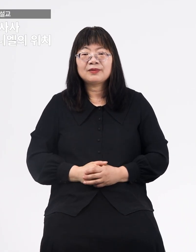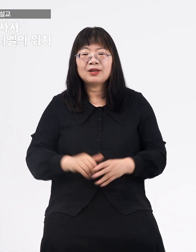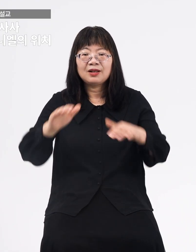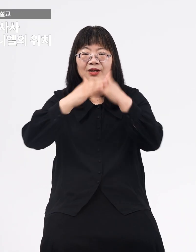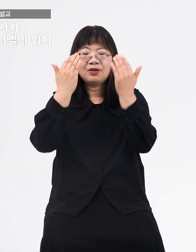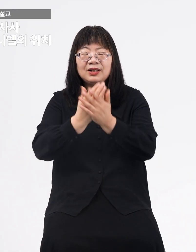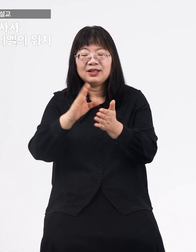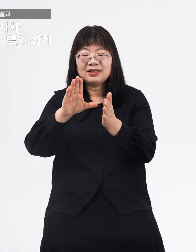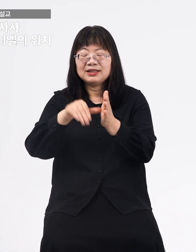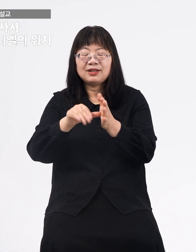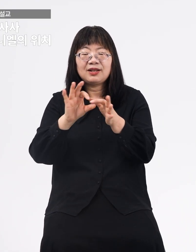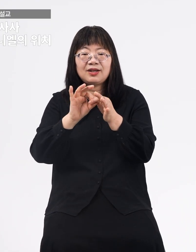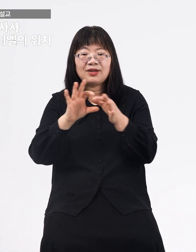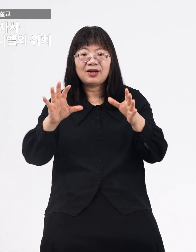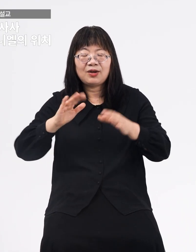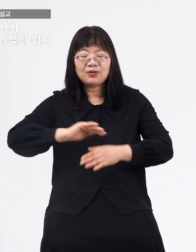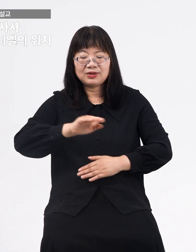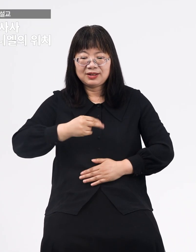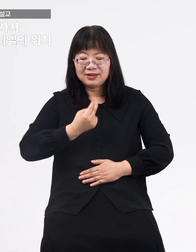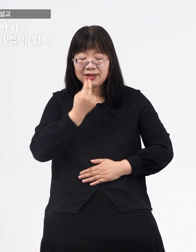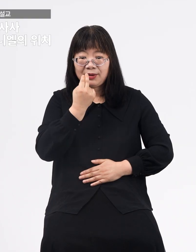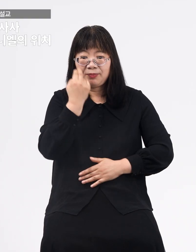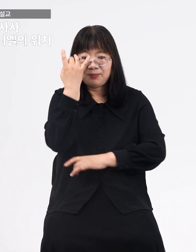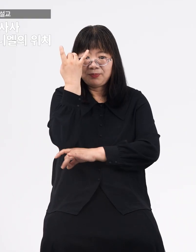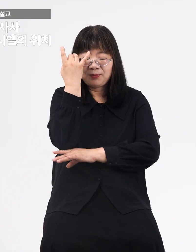모든 시대를 뛰어넘는 우리의 생명의